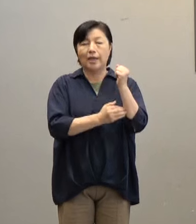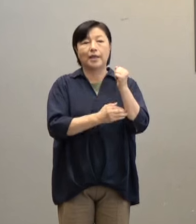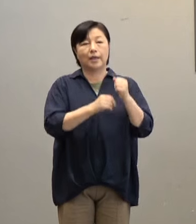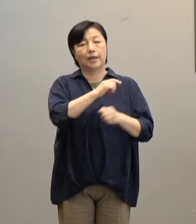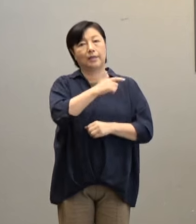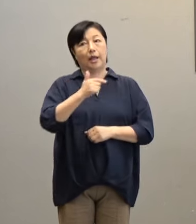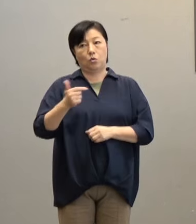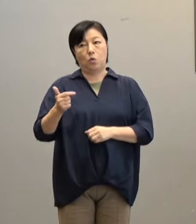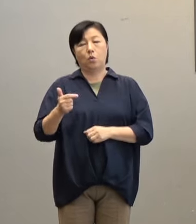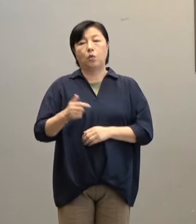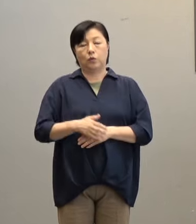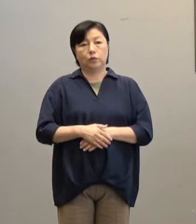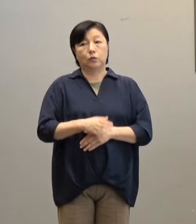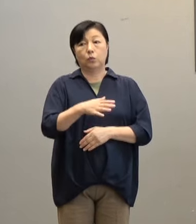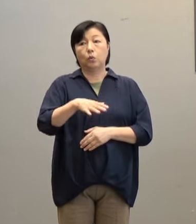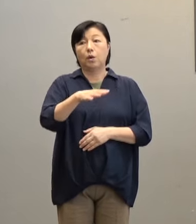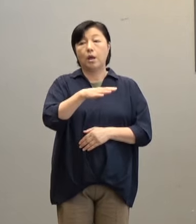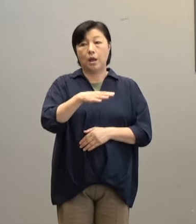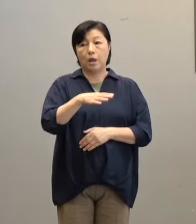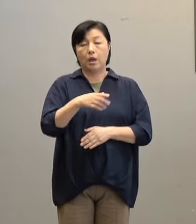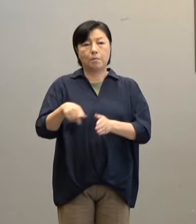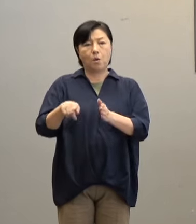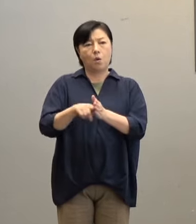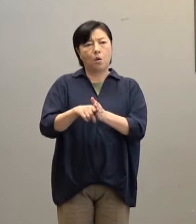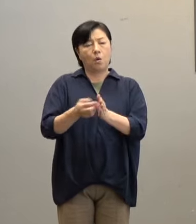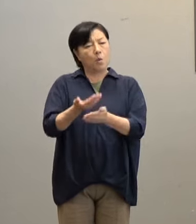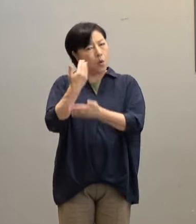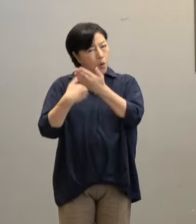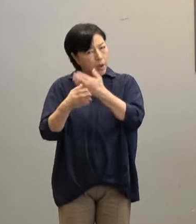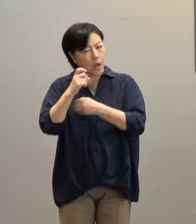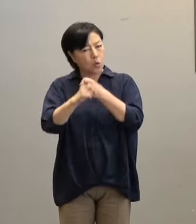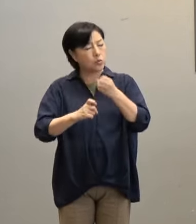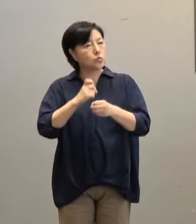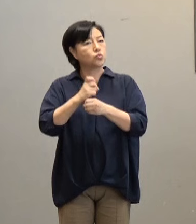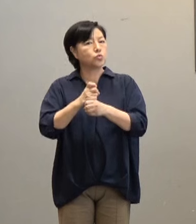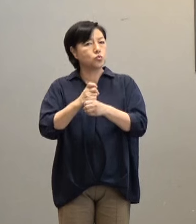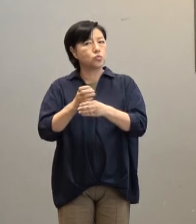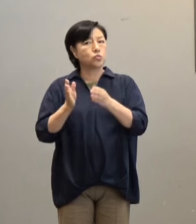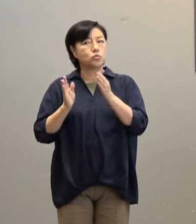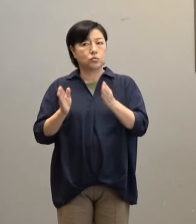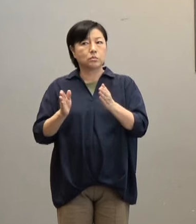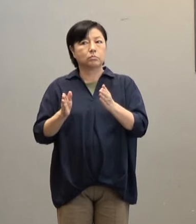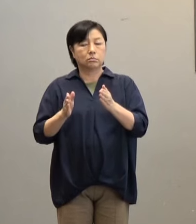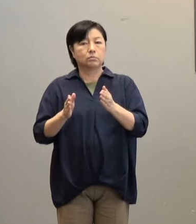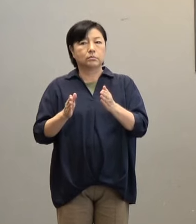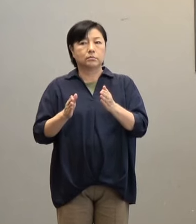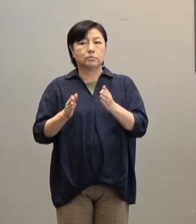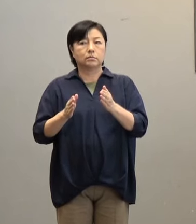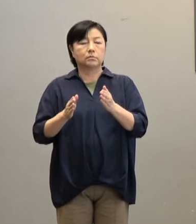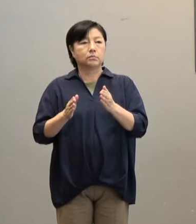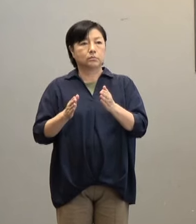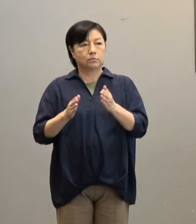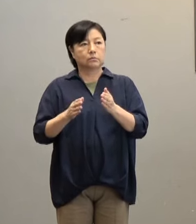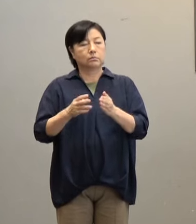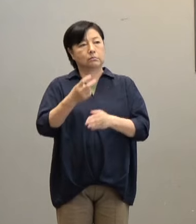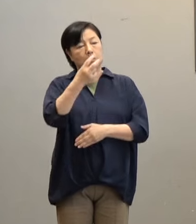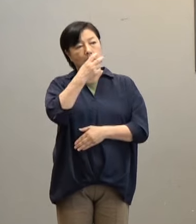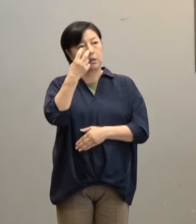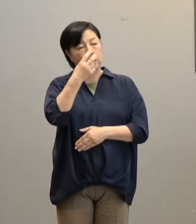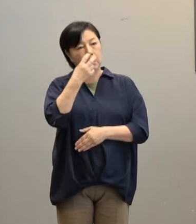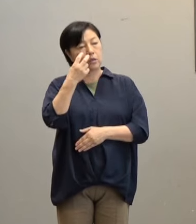ありますけれども、このあたりについても、もう過去10年ぐらい、やはりもう、まあ、ND というか、検出限界値以下が続いているという認識でよろしいでし